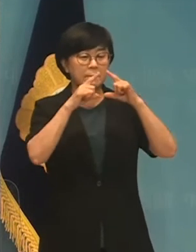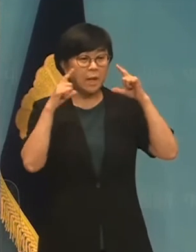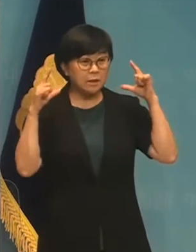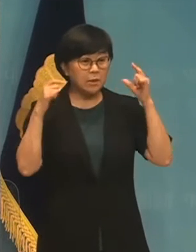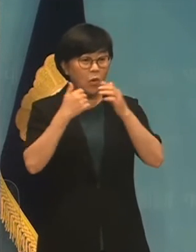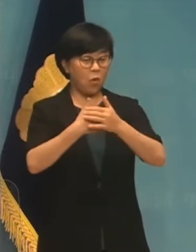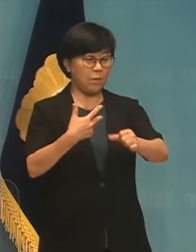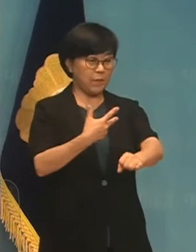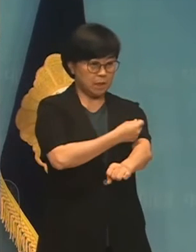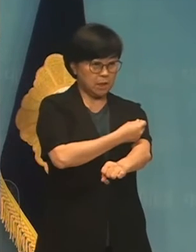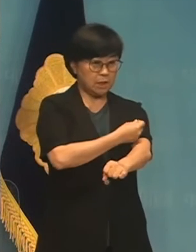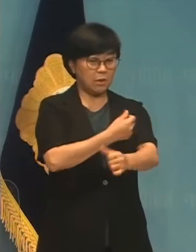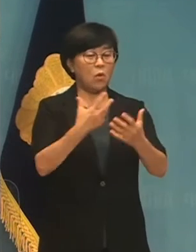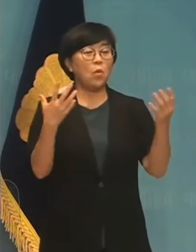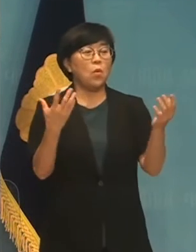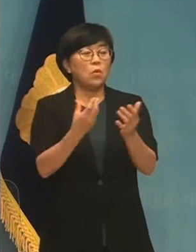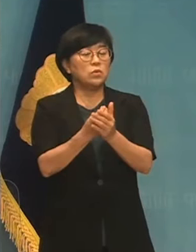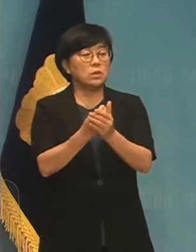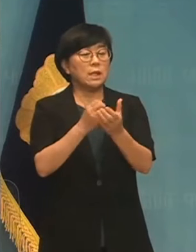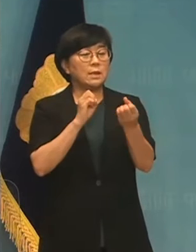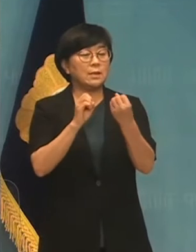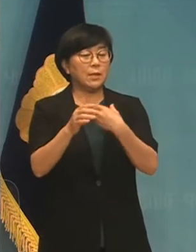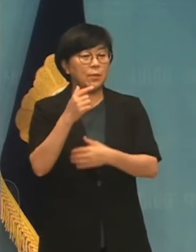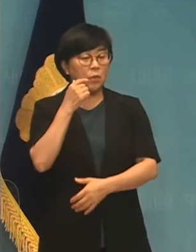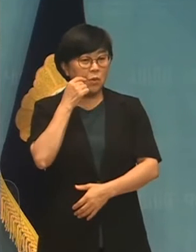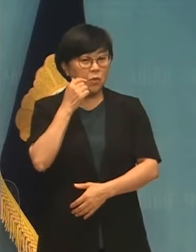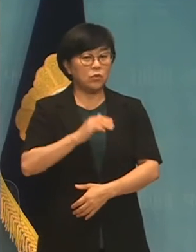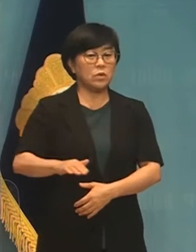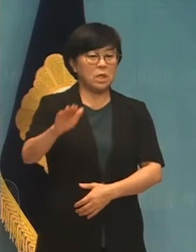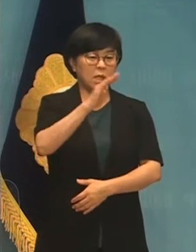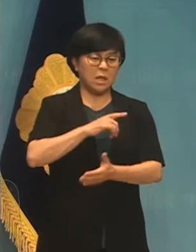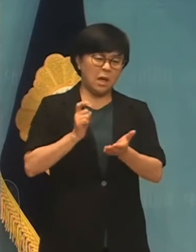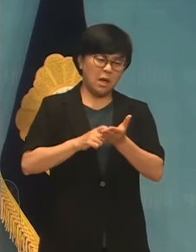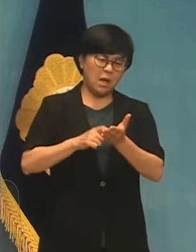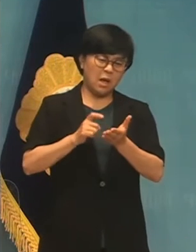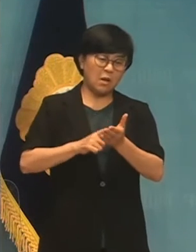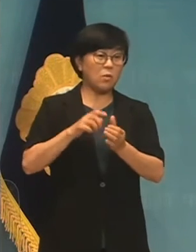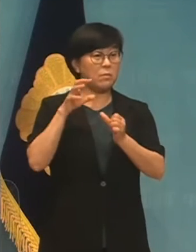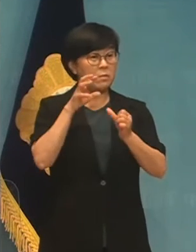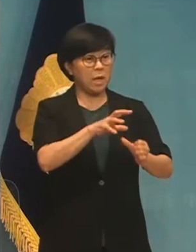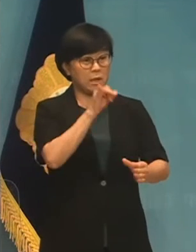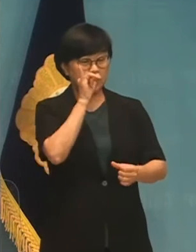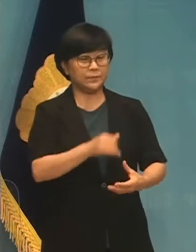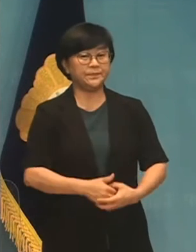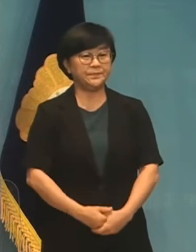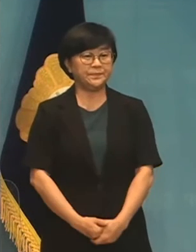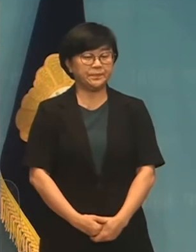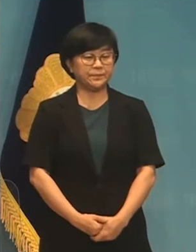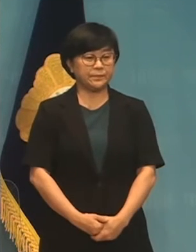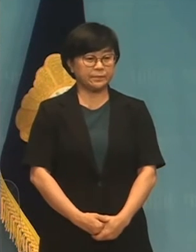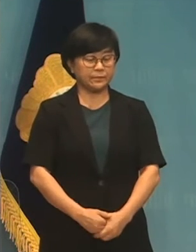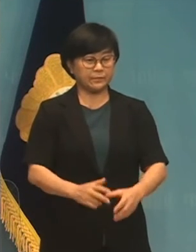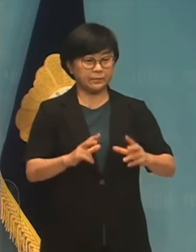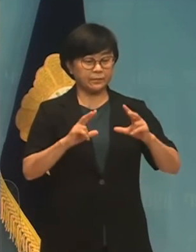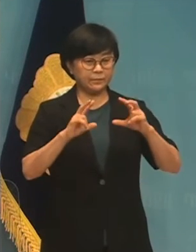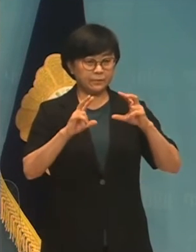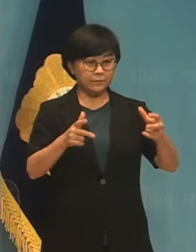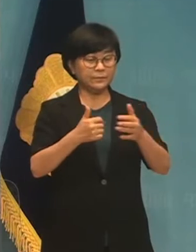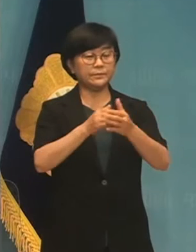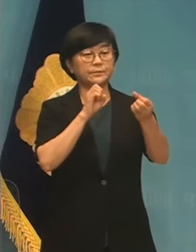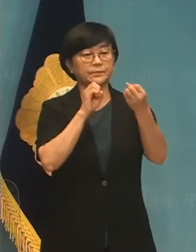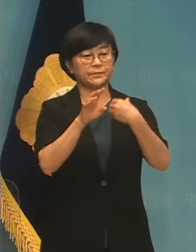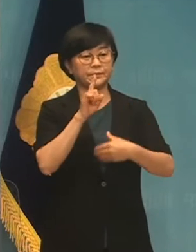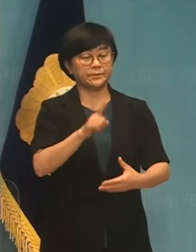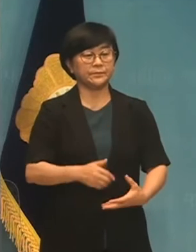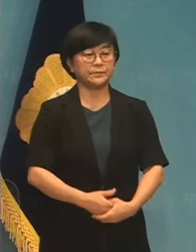마스크도 백신도 온전한 해답이 될 수 없다며 우리를 다그치는 채찍질입니다. 지구적인 답,